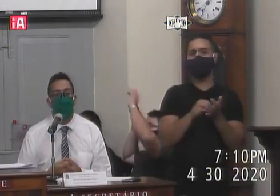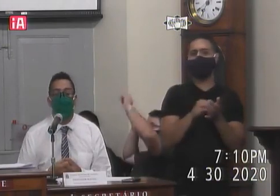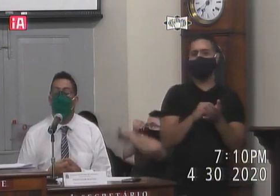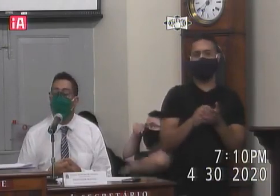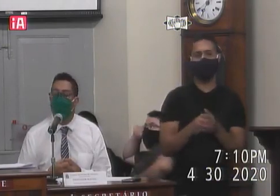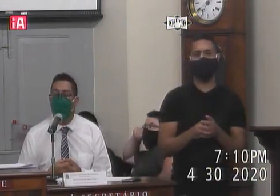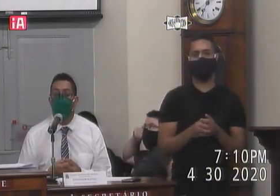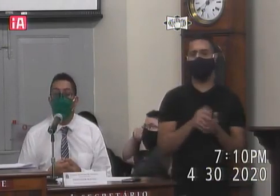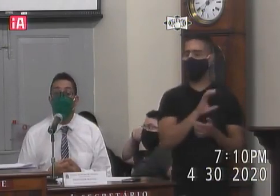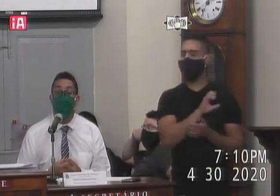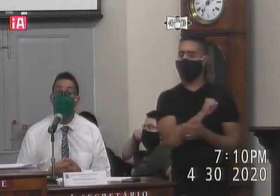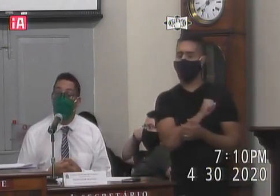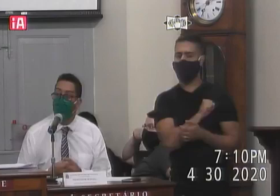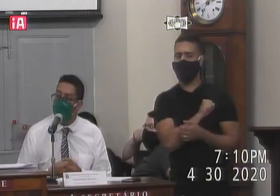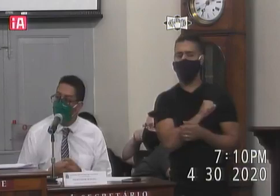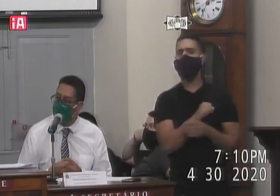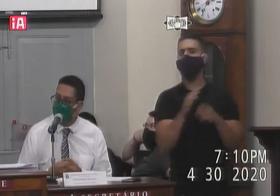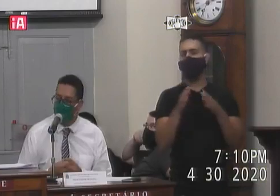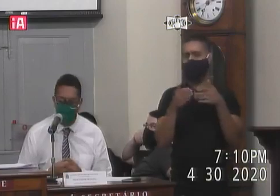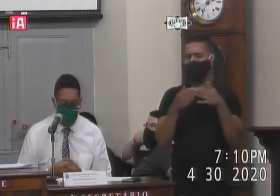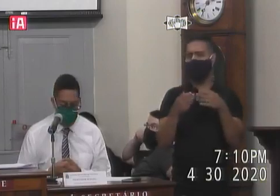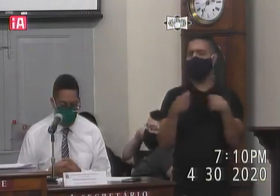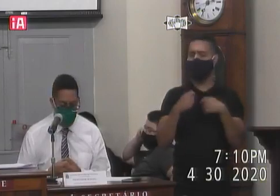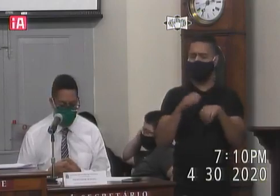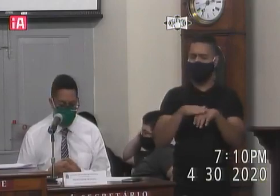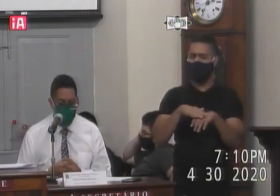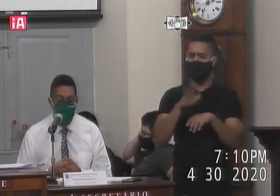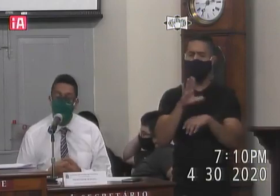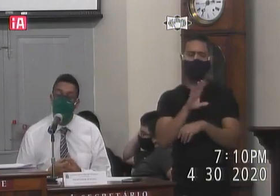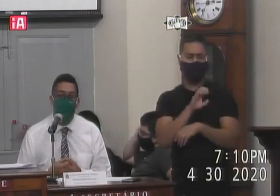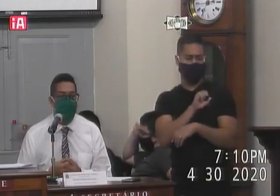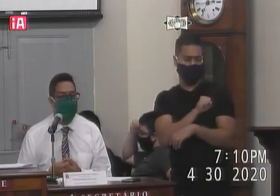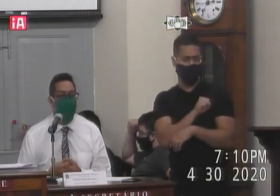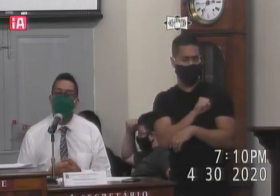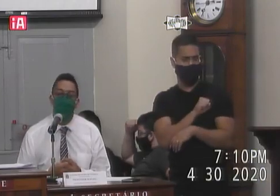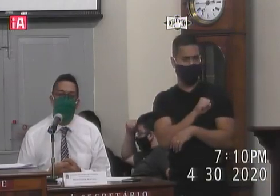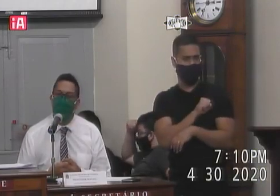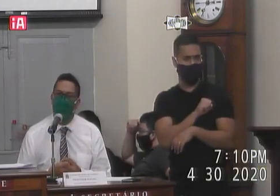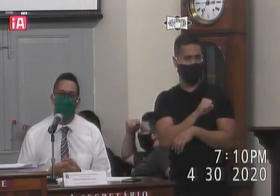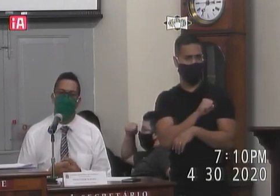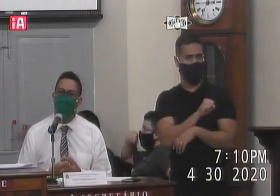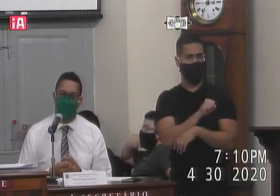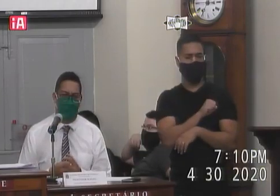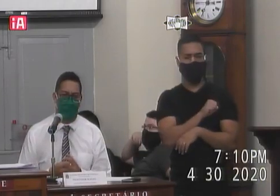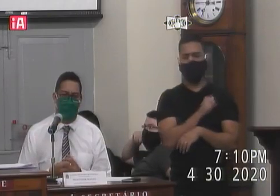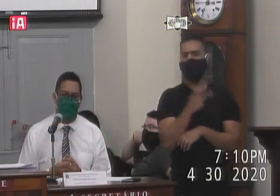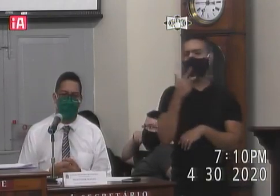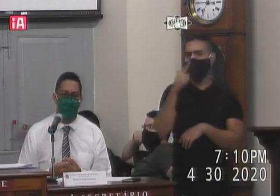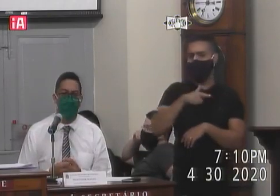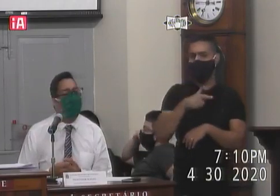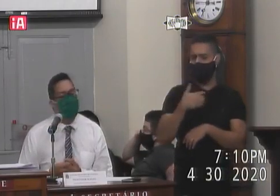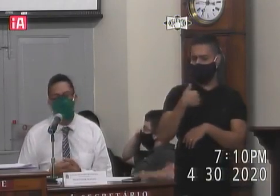Então, eu peço um pouco mais de amor no coração das pessoas. E volto a dizer, para mim nada foi fácil.